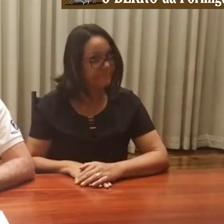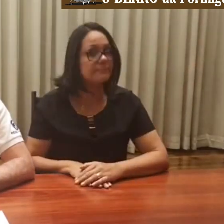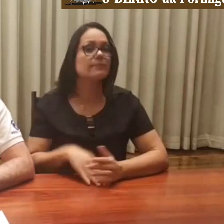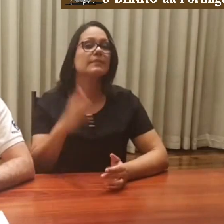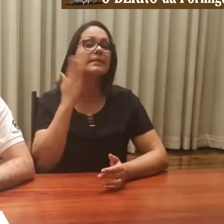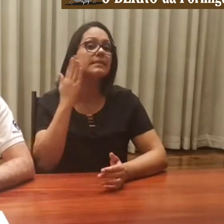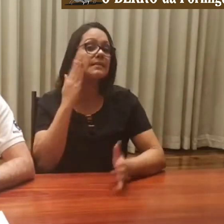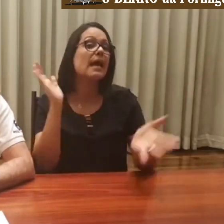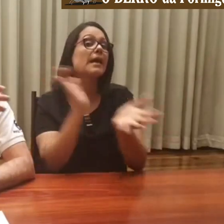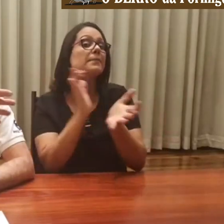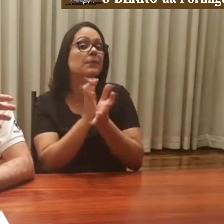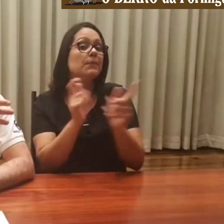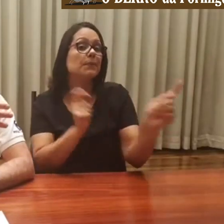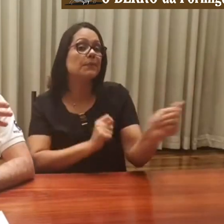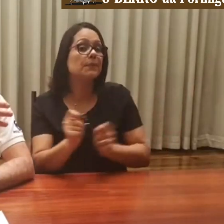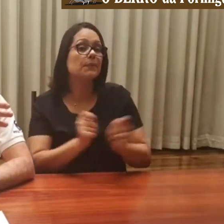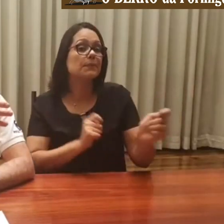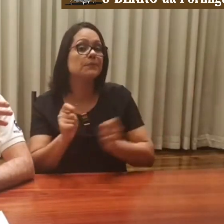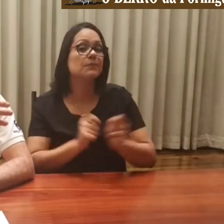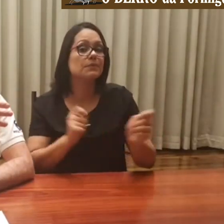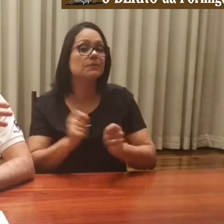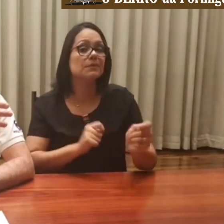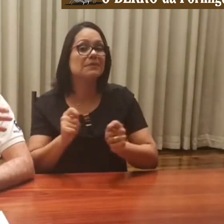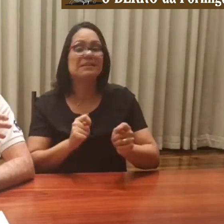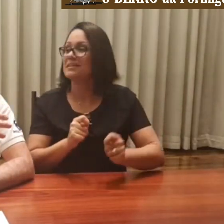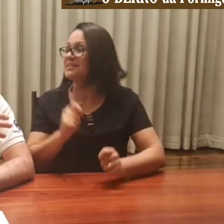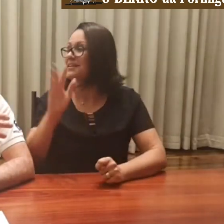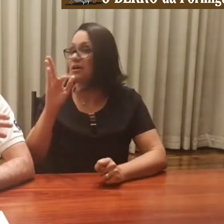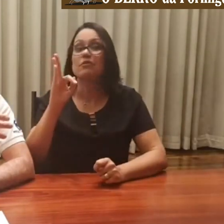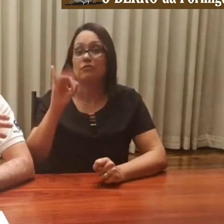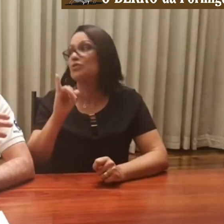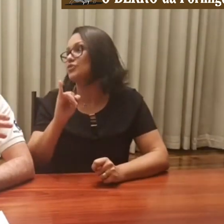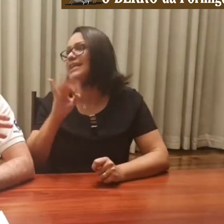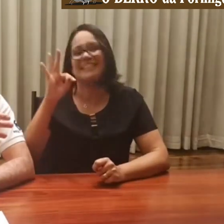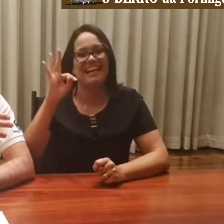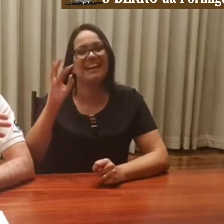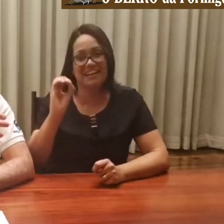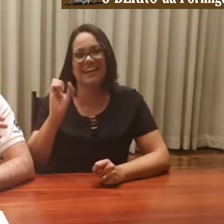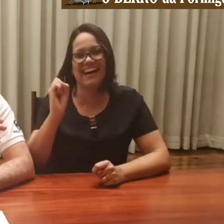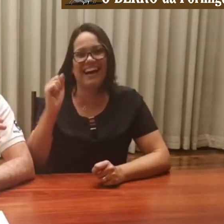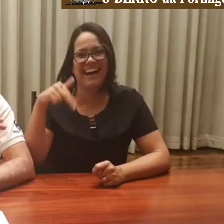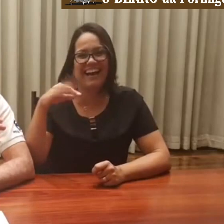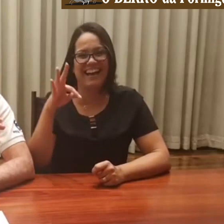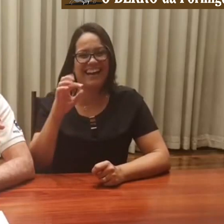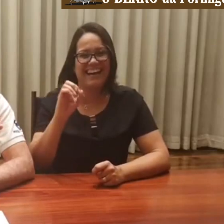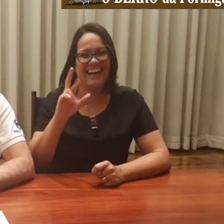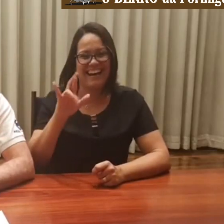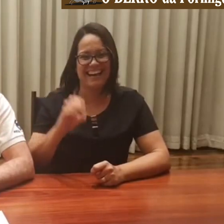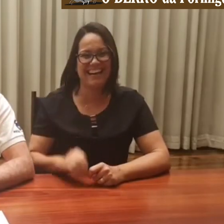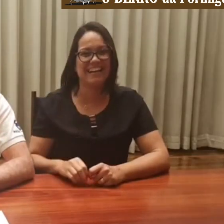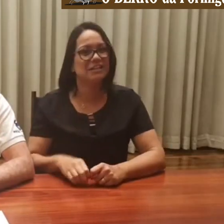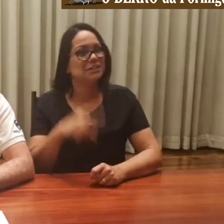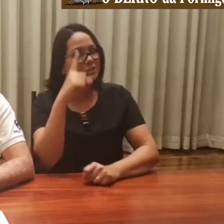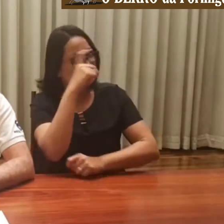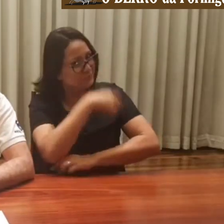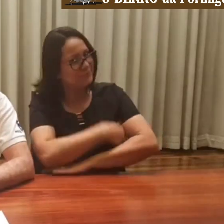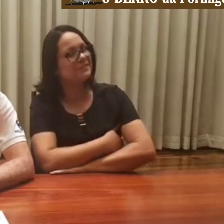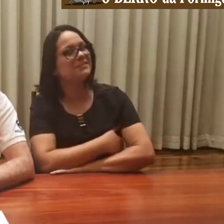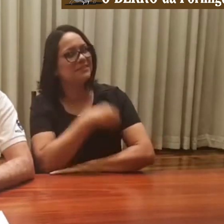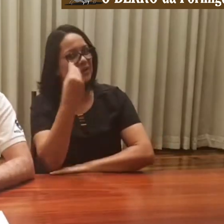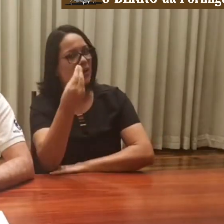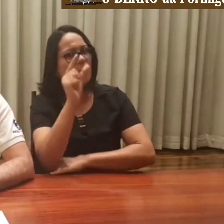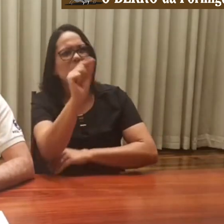fitossanitário... Isso é difícil, né? Fitossanitário, isso é difícil? Gostou de entrar. ia ficar a cargo